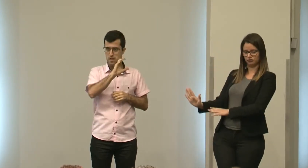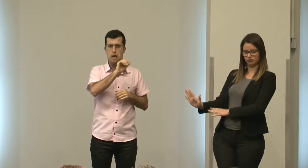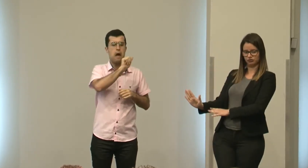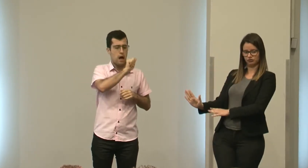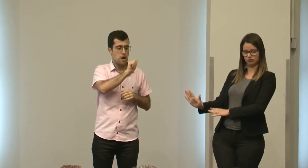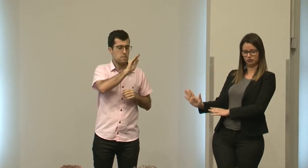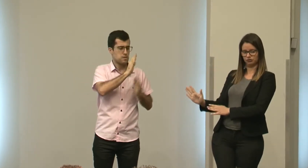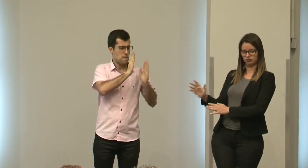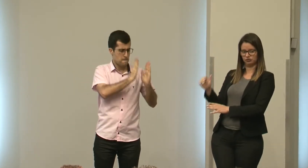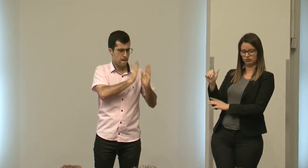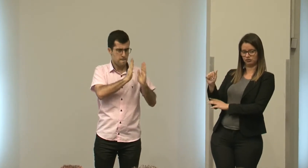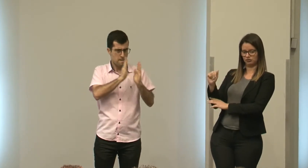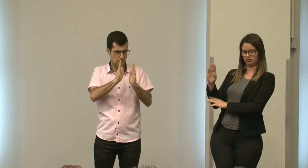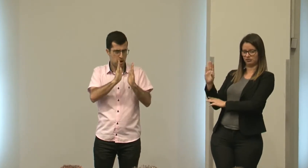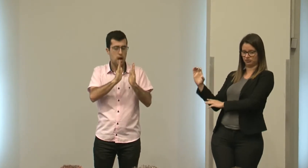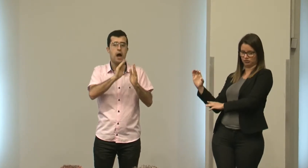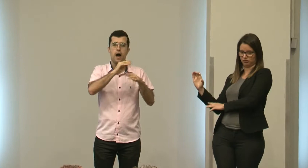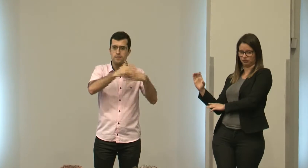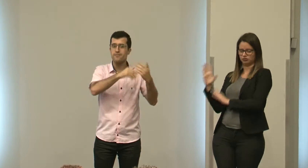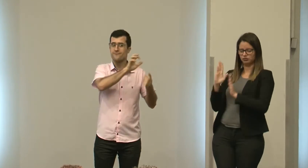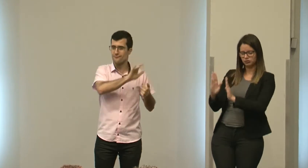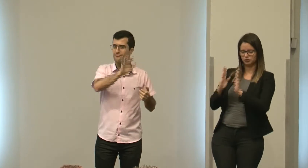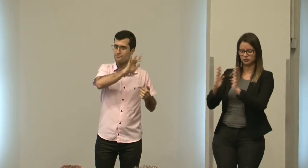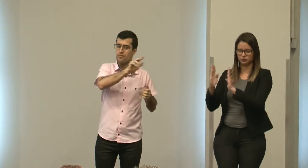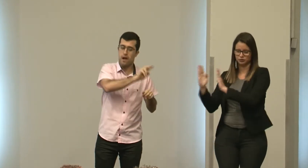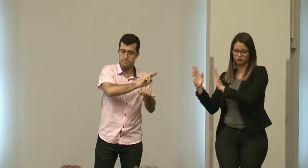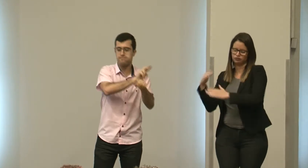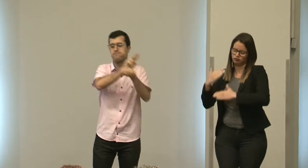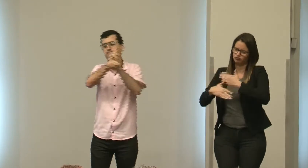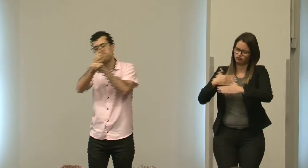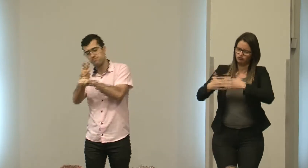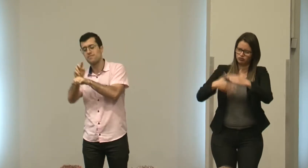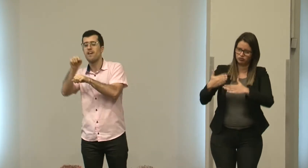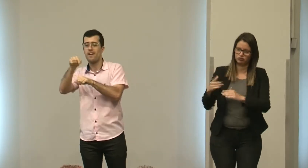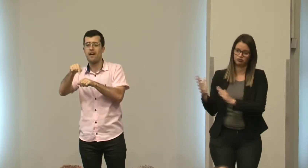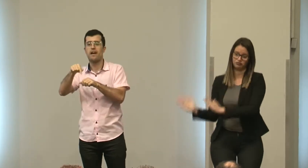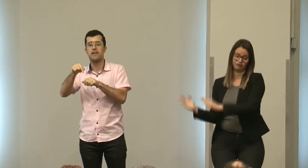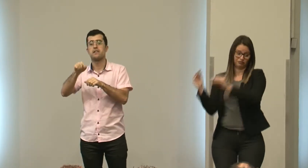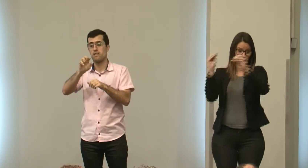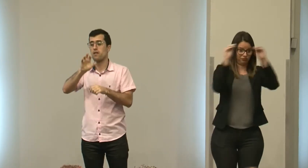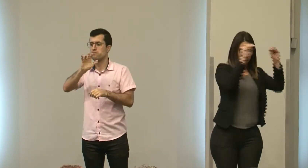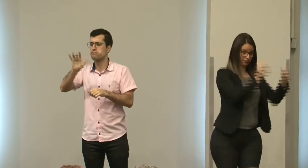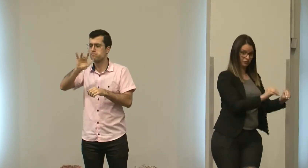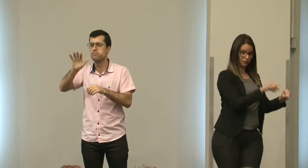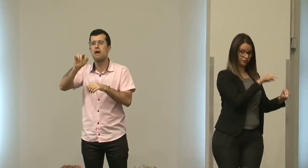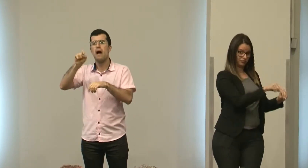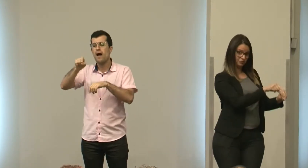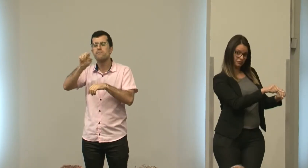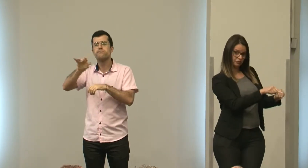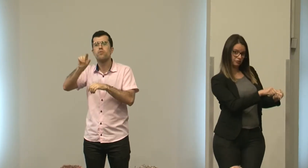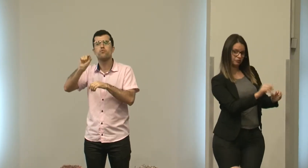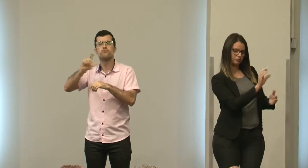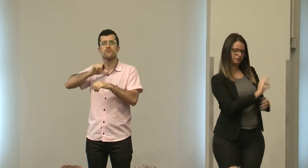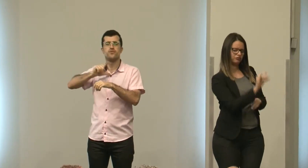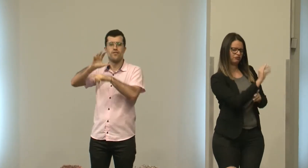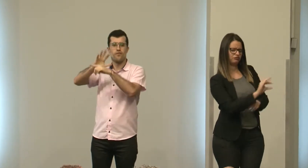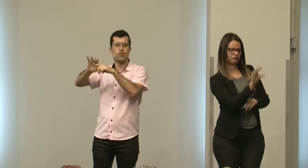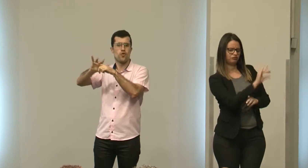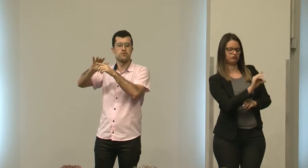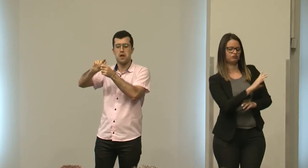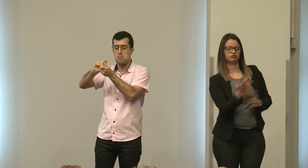para Libras. O uso do alfabeto, o uso do alfabeto e o empréstimo para o alfabeto